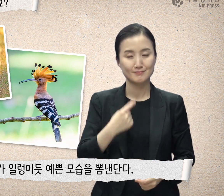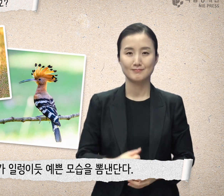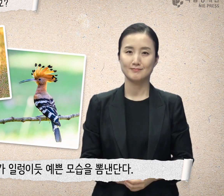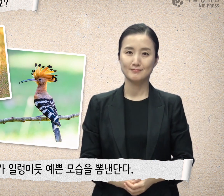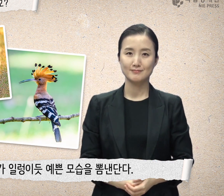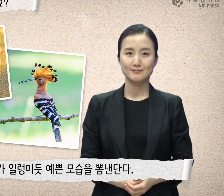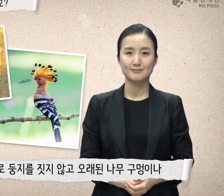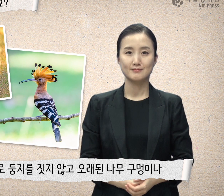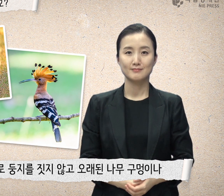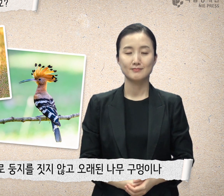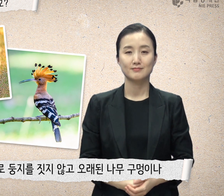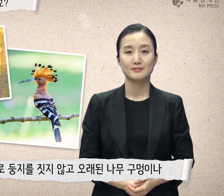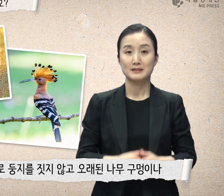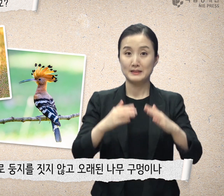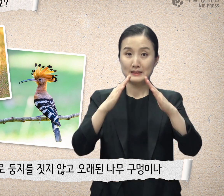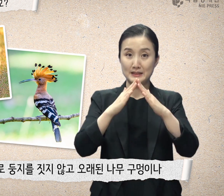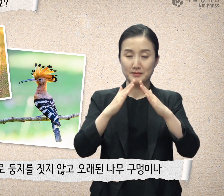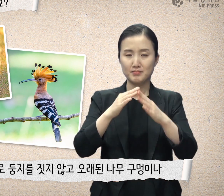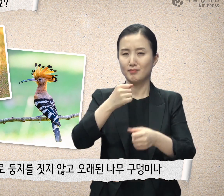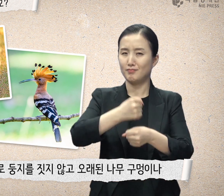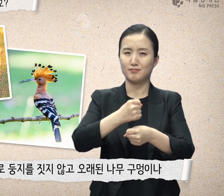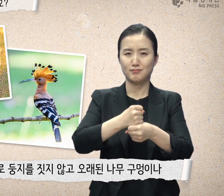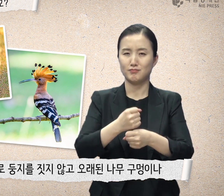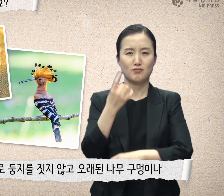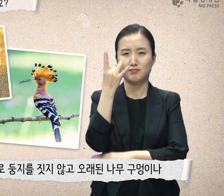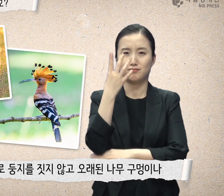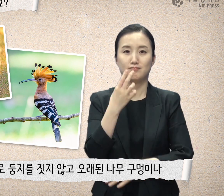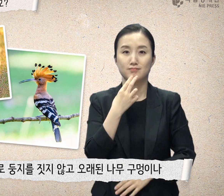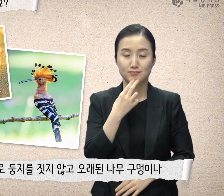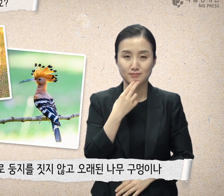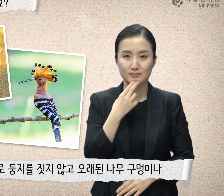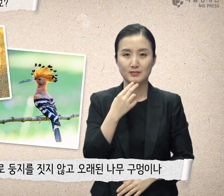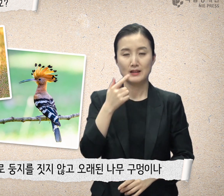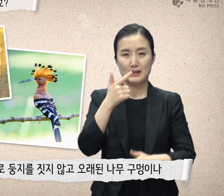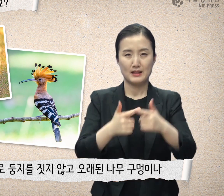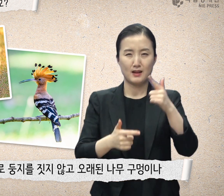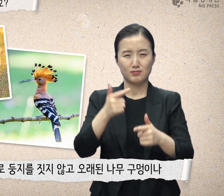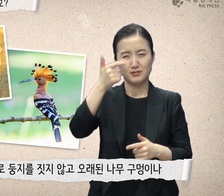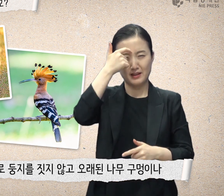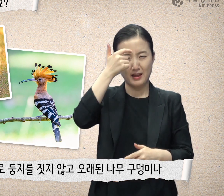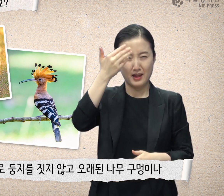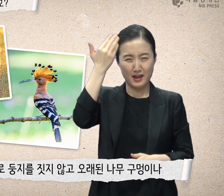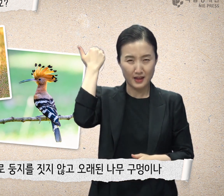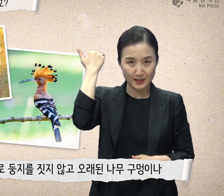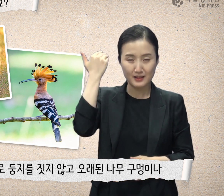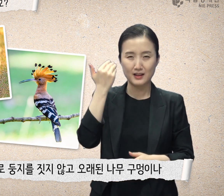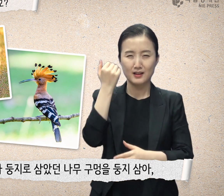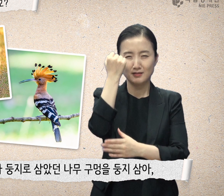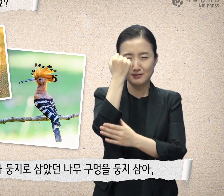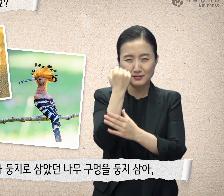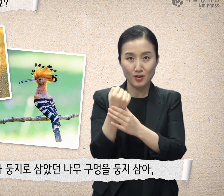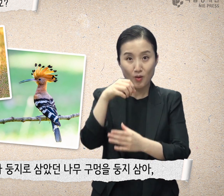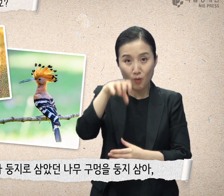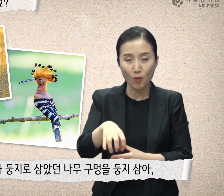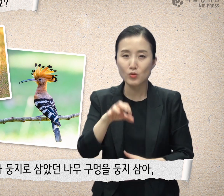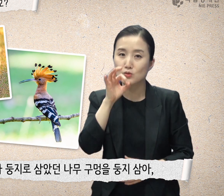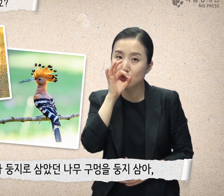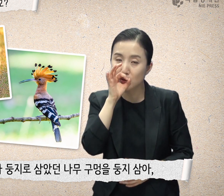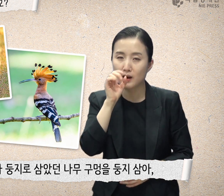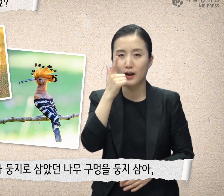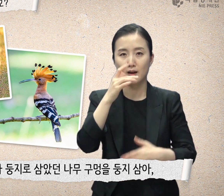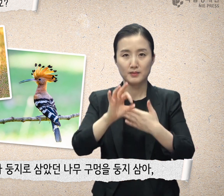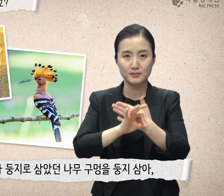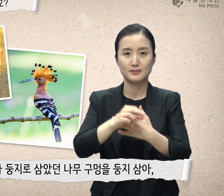단다 후투티 는 따로 둥지를 짓지 않고 오래된 나무 구멍이나 딱따구리 갈